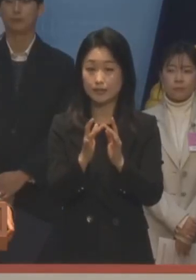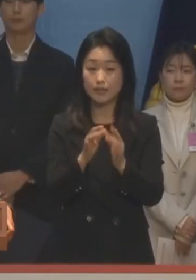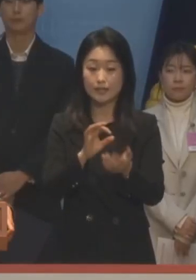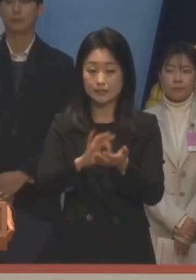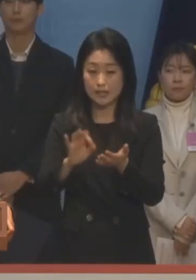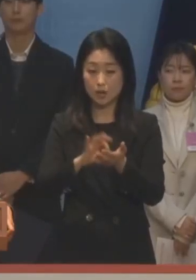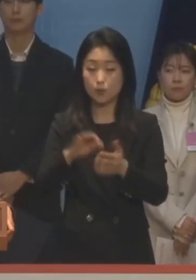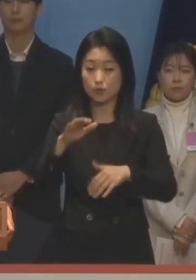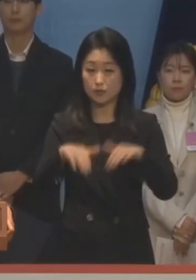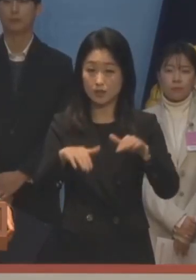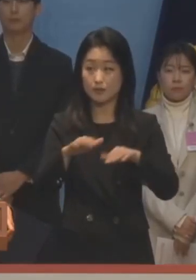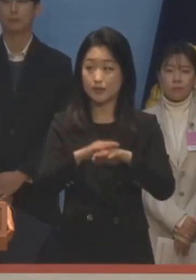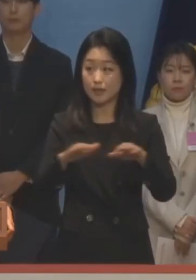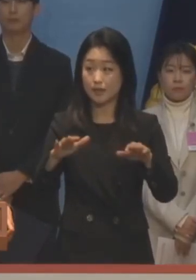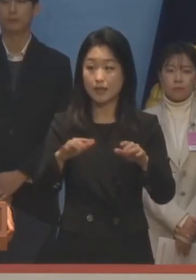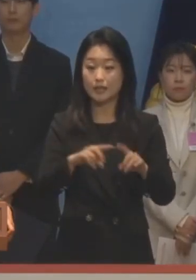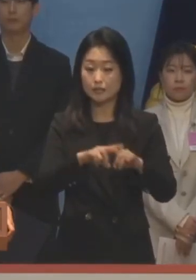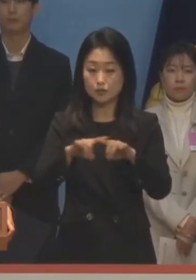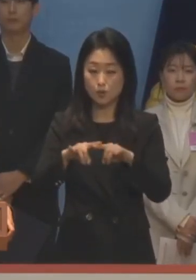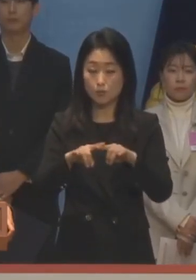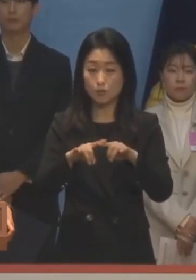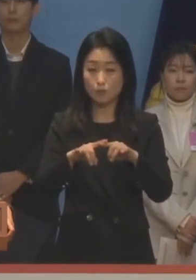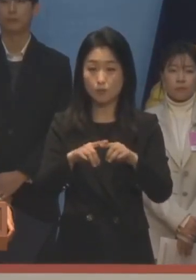해소를 위한 정보통신망법